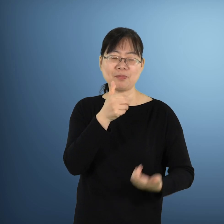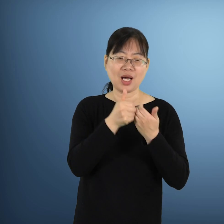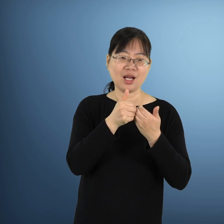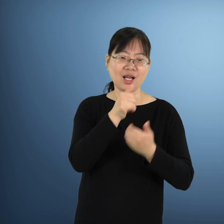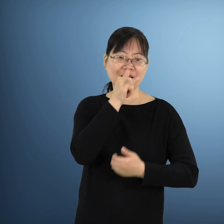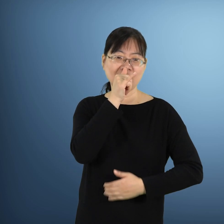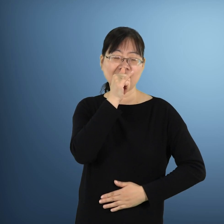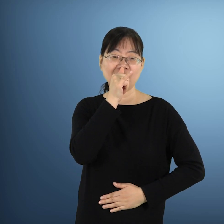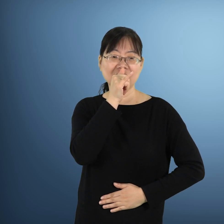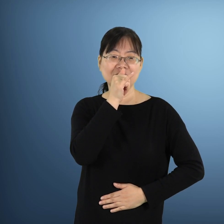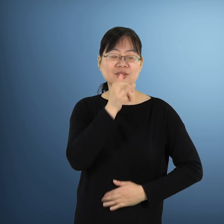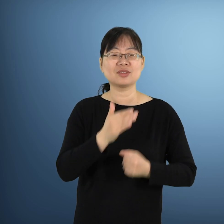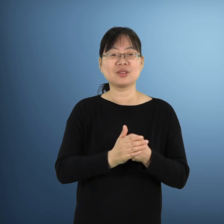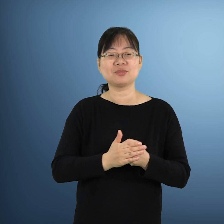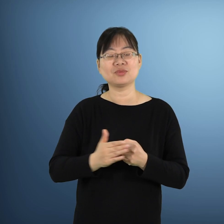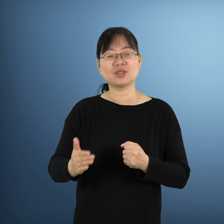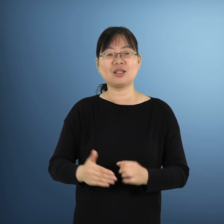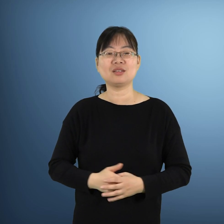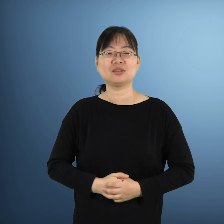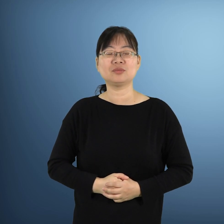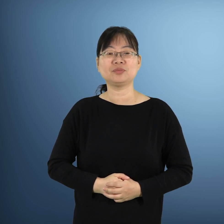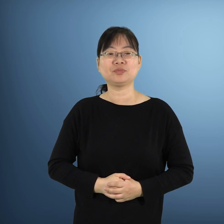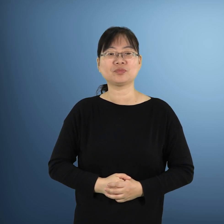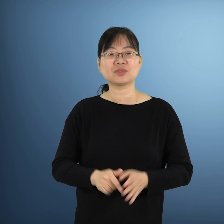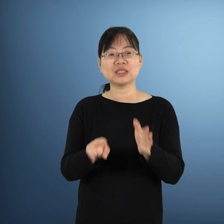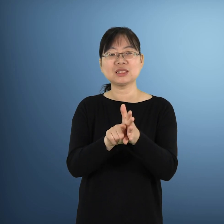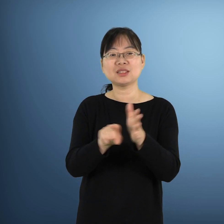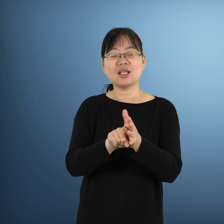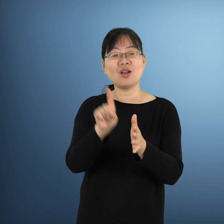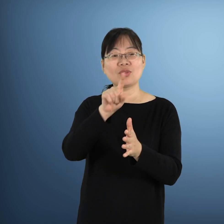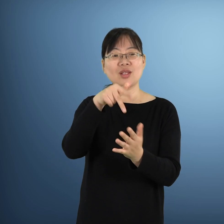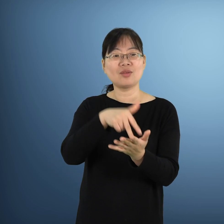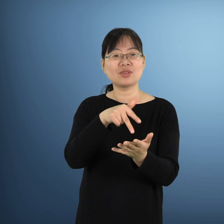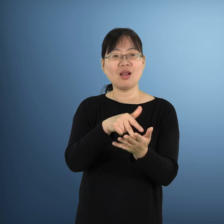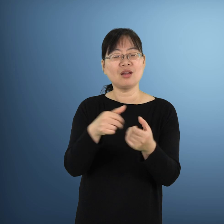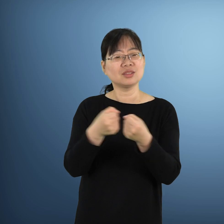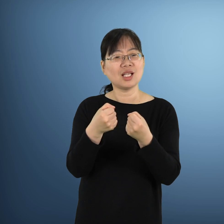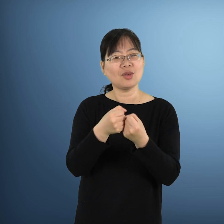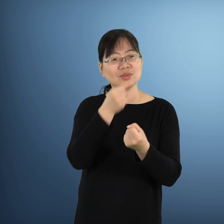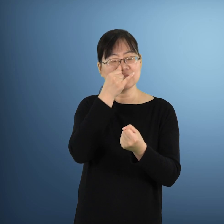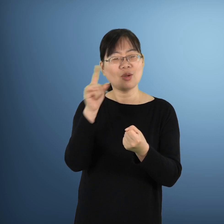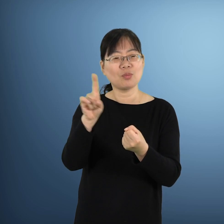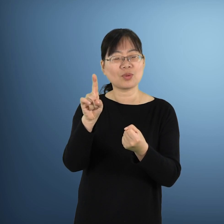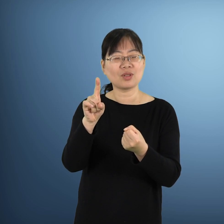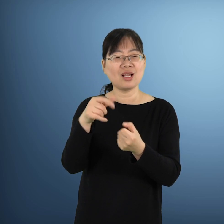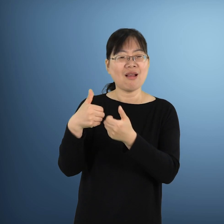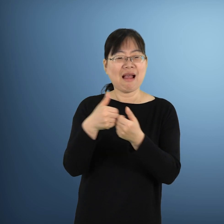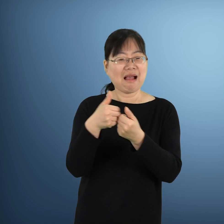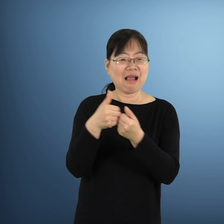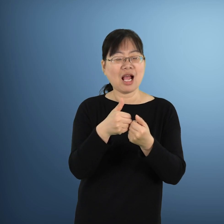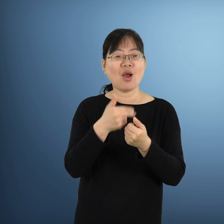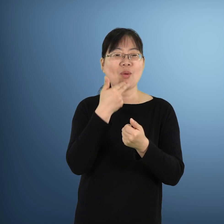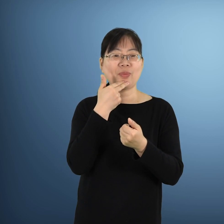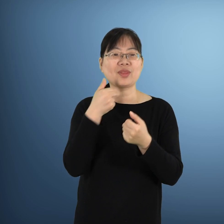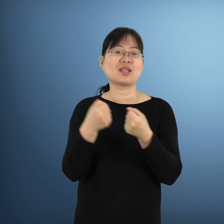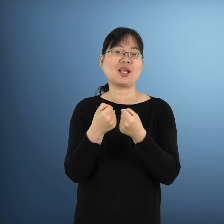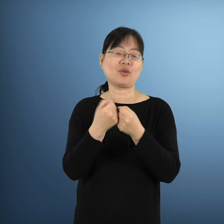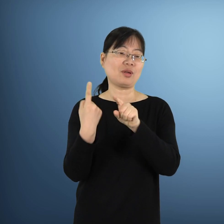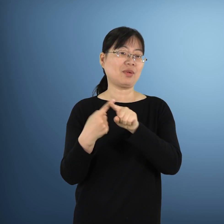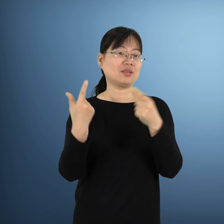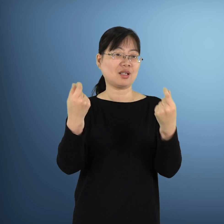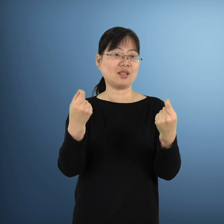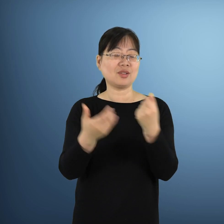맞부딪히고. 그러니까 신앙은 어떤 의미에서 무슨 싸움인가 하면 떠밀리지 않는